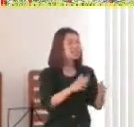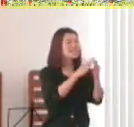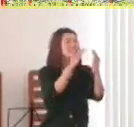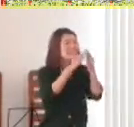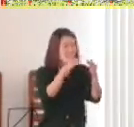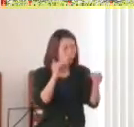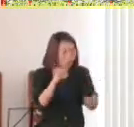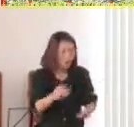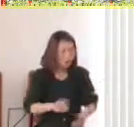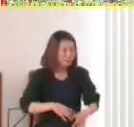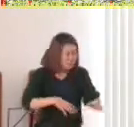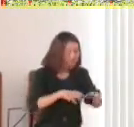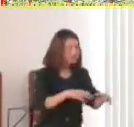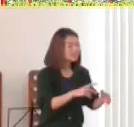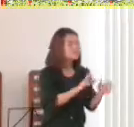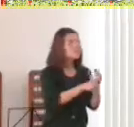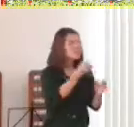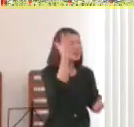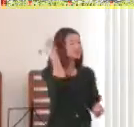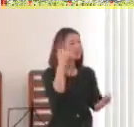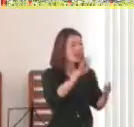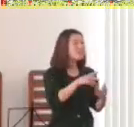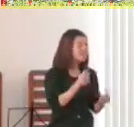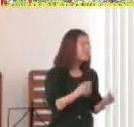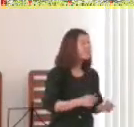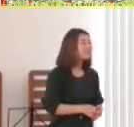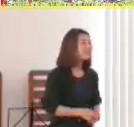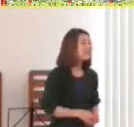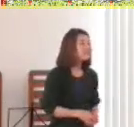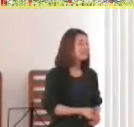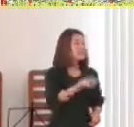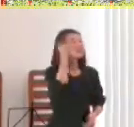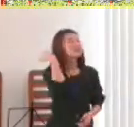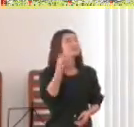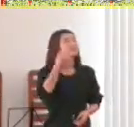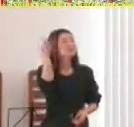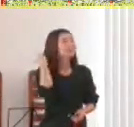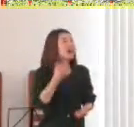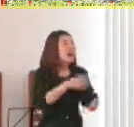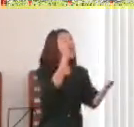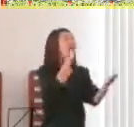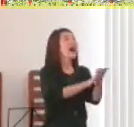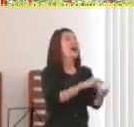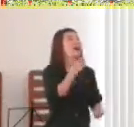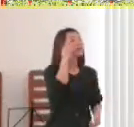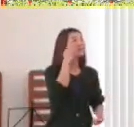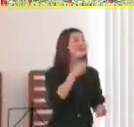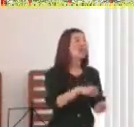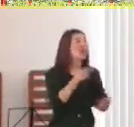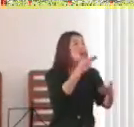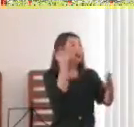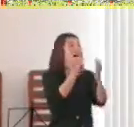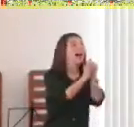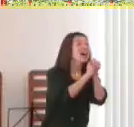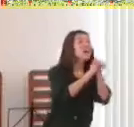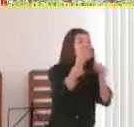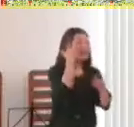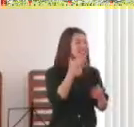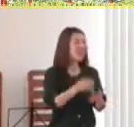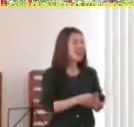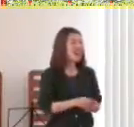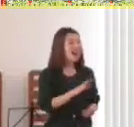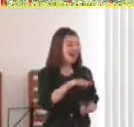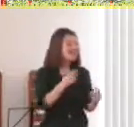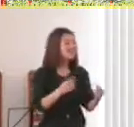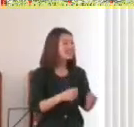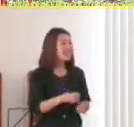そして私たちは間違いなくイエス様と共にあるんだということを確認していただきたいんですが、イエ